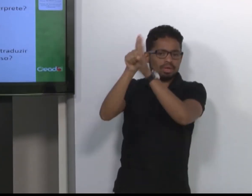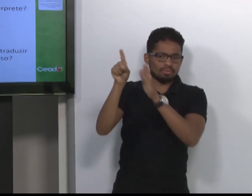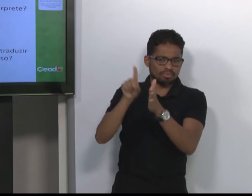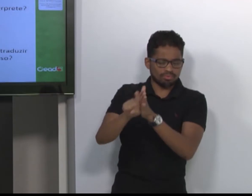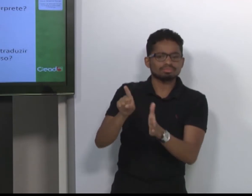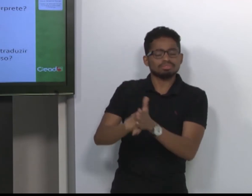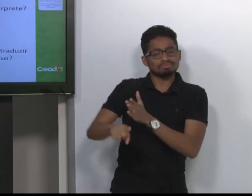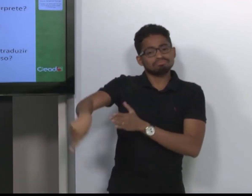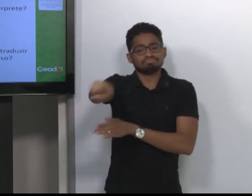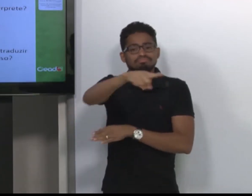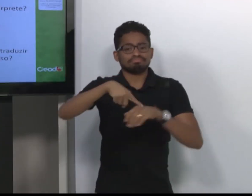perguntas,